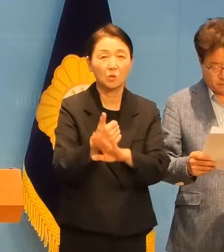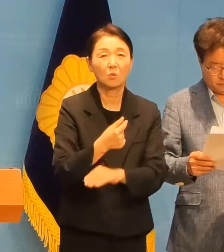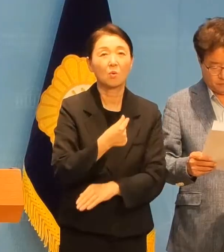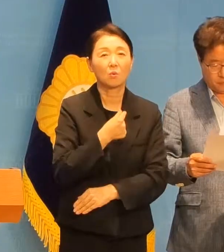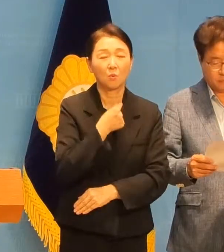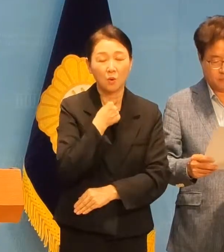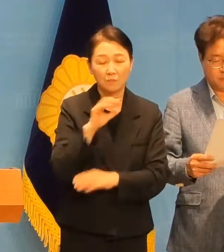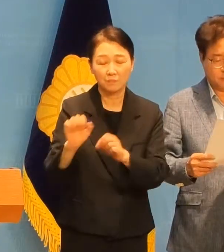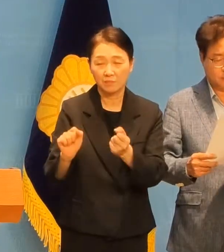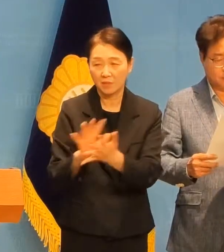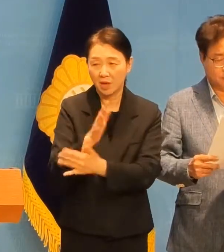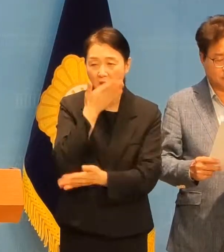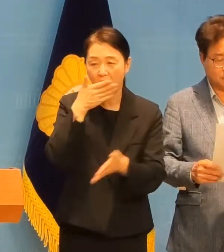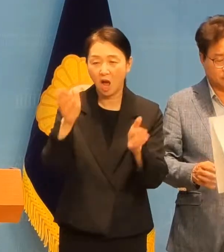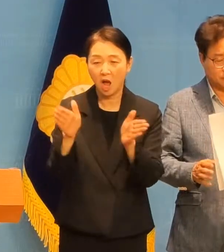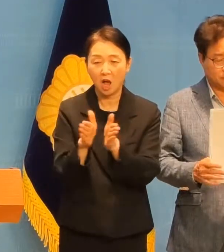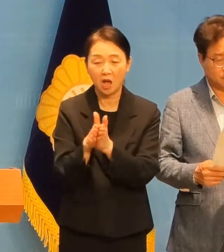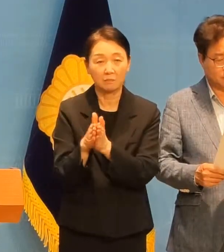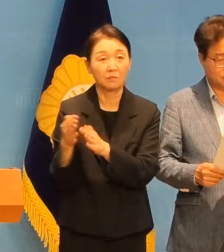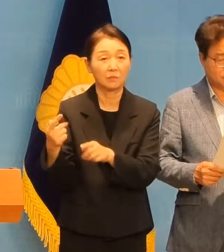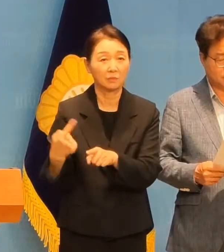동조 정당임을 방증합니다.